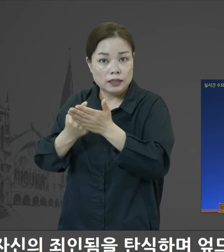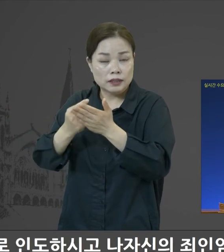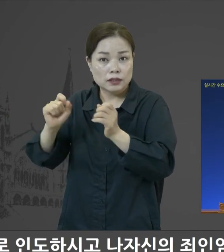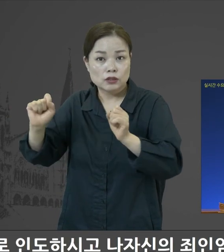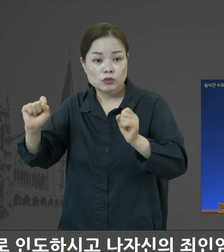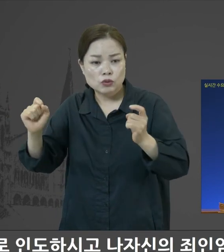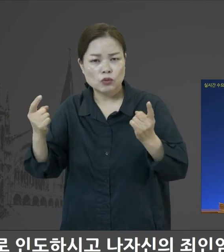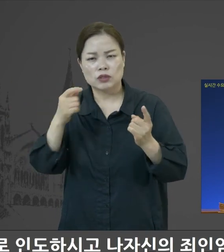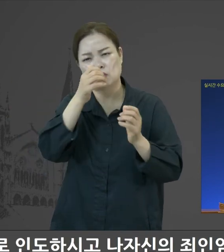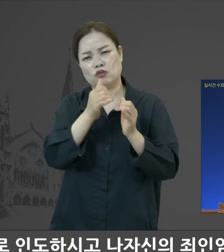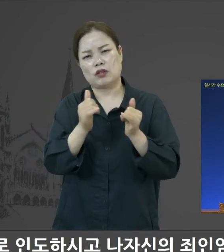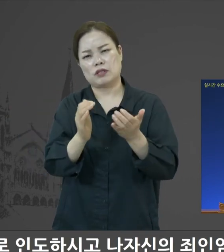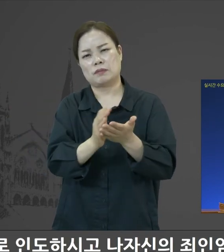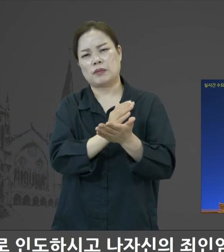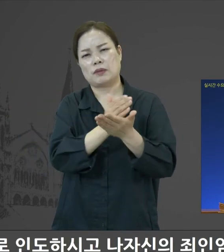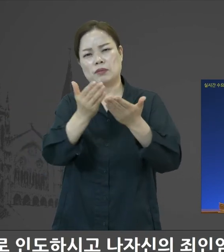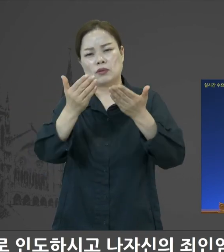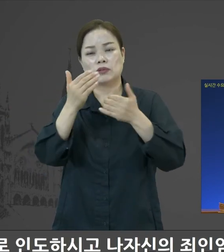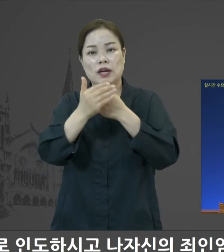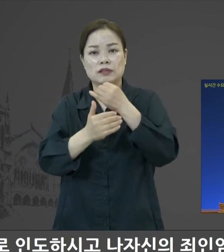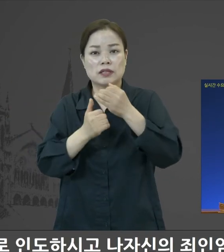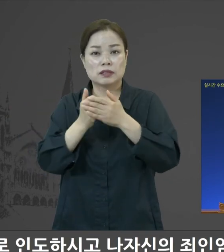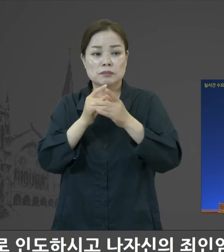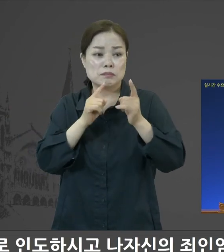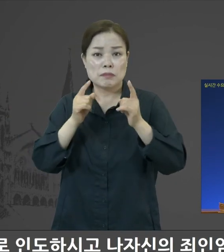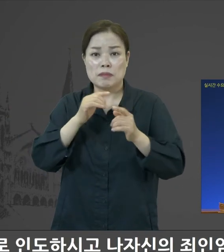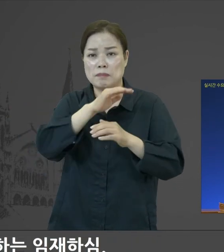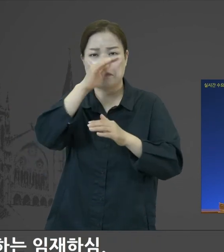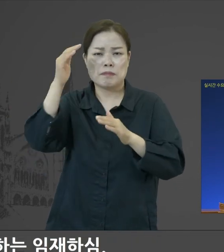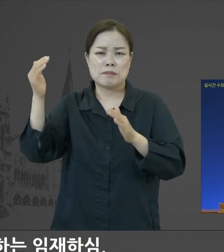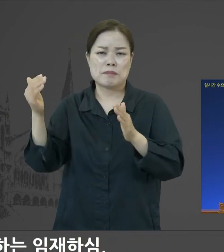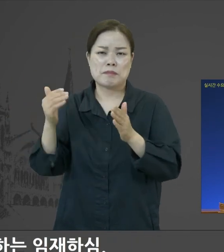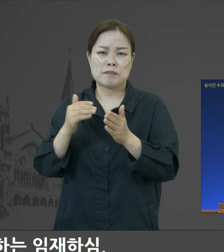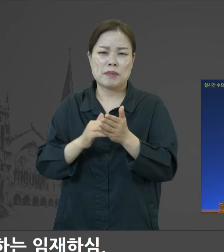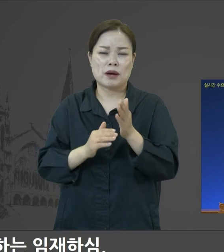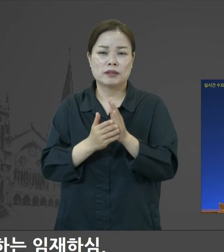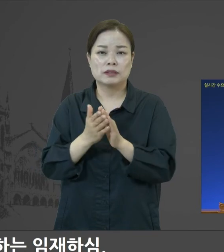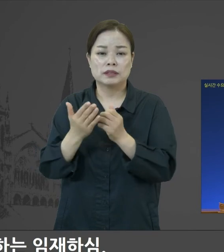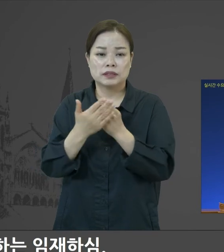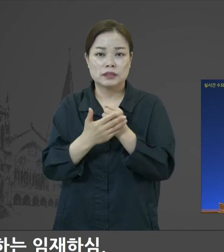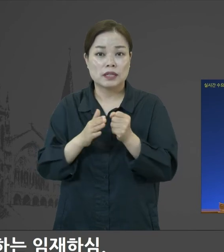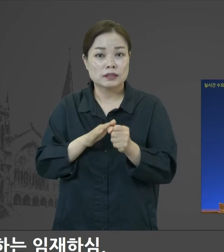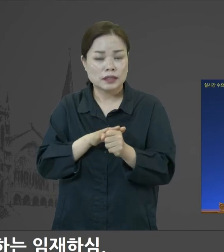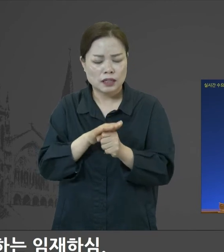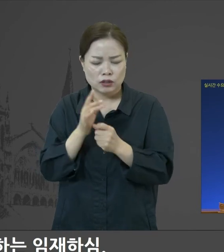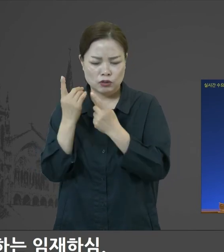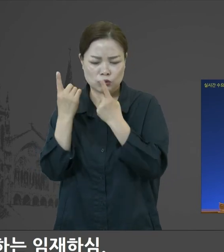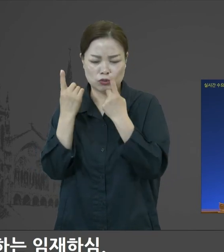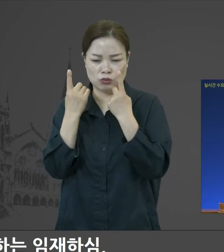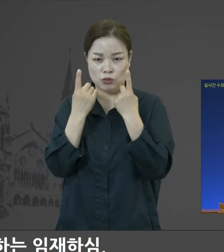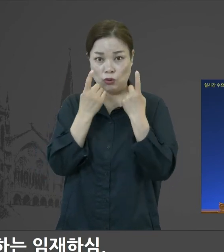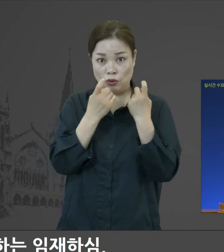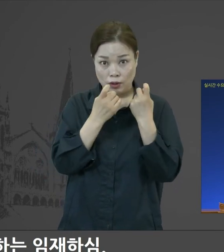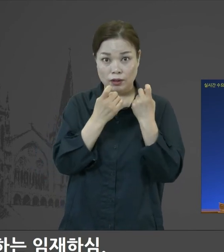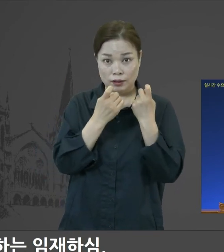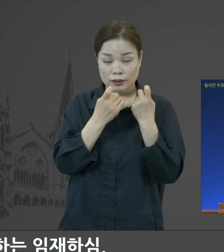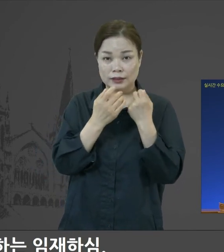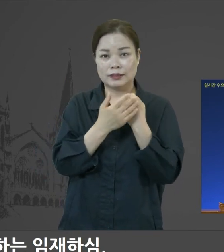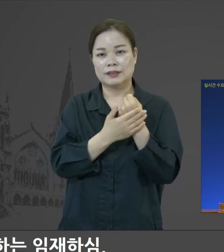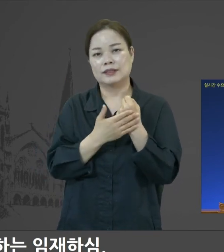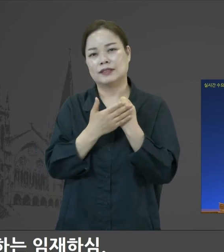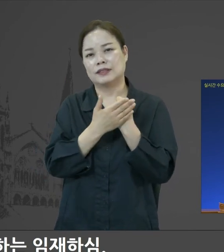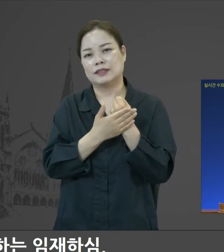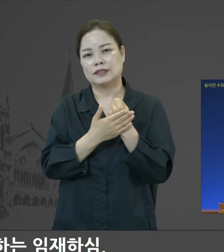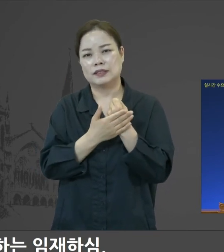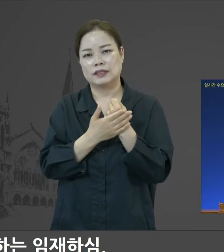동시에 이러한 죄인에게 베풀어 주시는 하나님의 말로 다 할 수 없는 은혜와 사랑과 위로, 그러한 은혜로